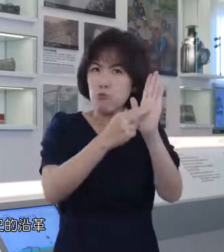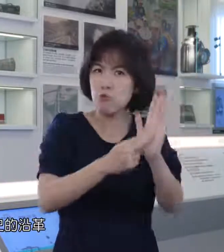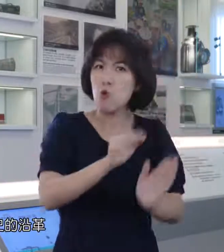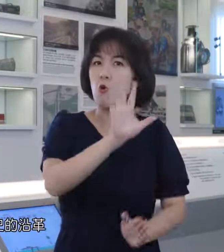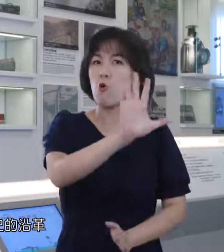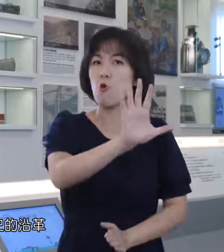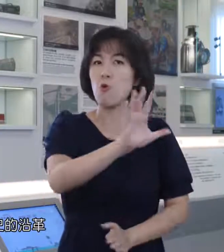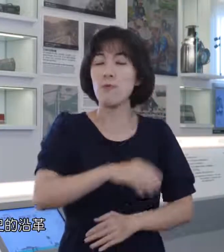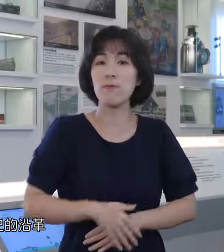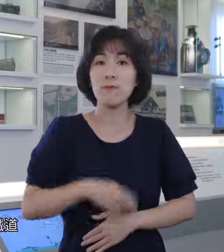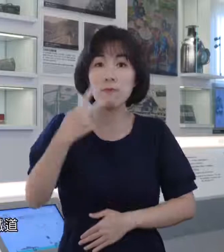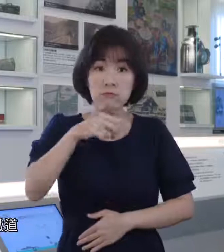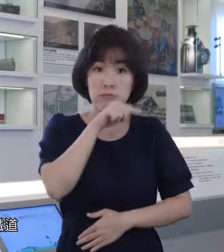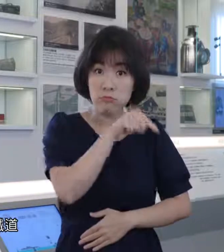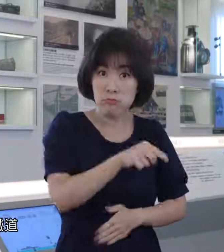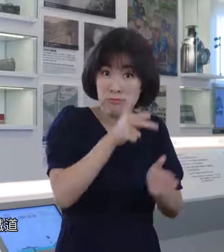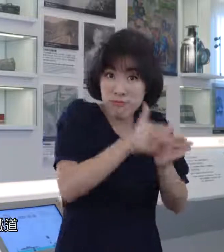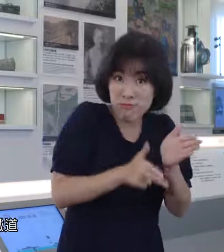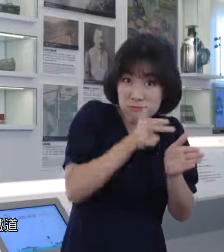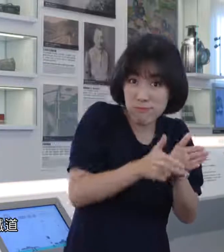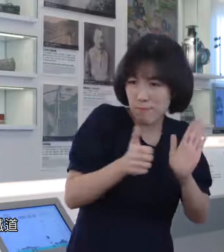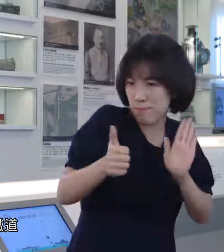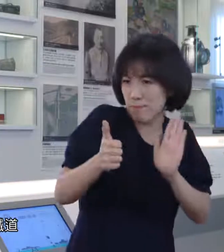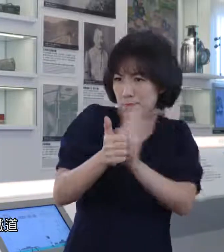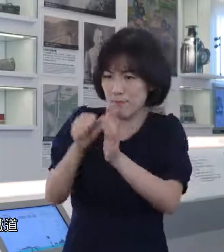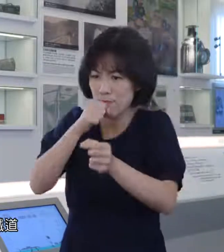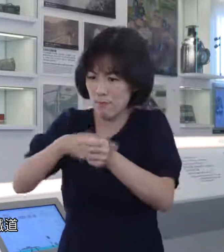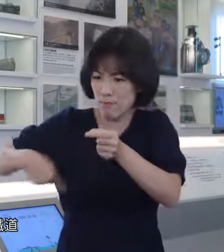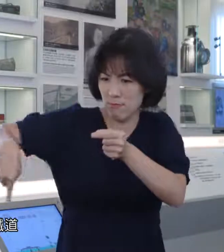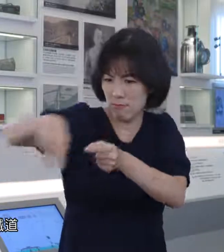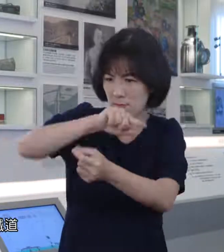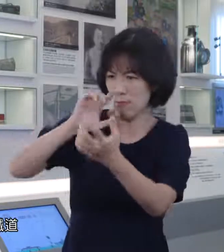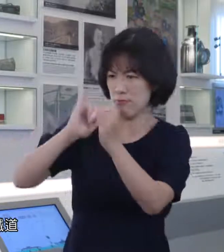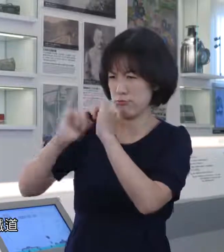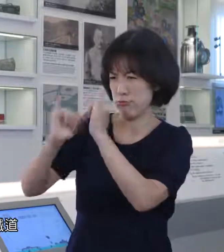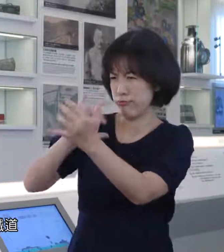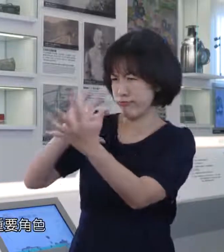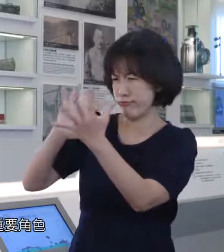史的沿革，获得铁道文化知识，以